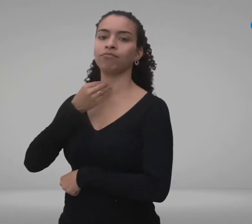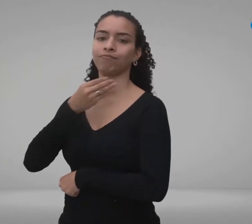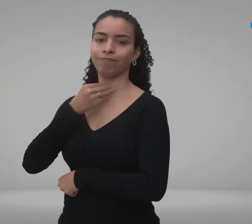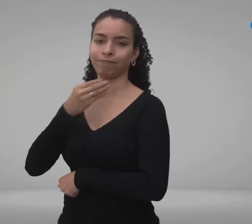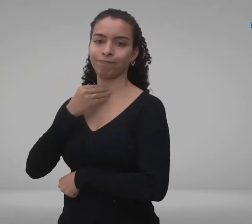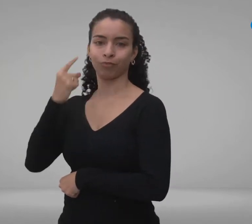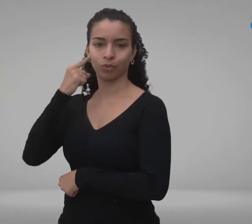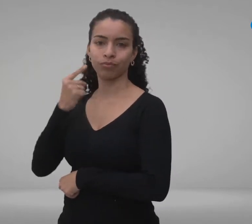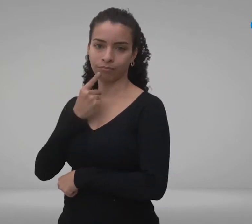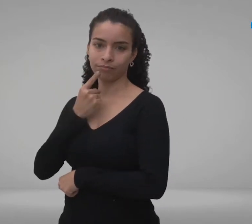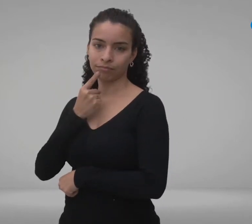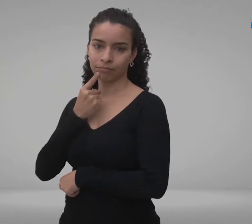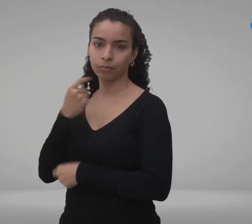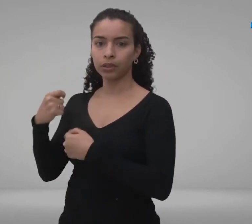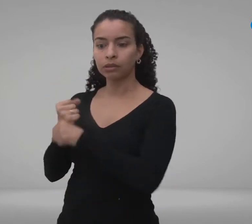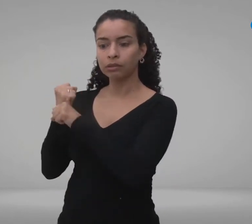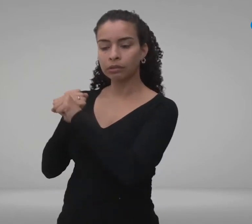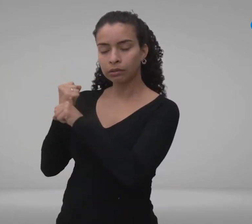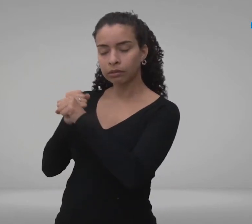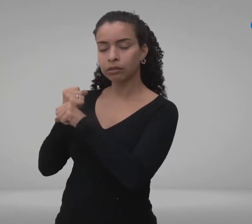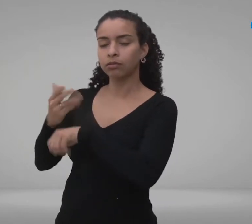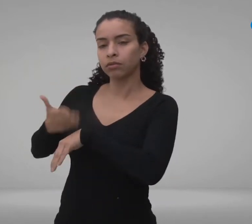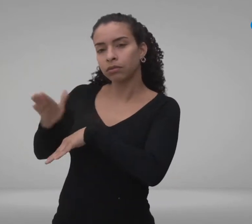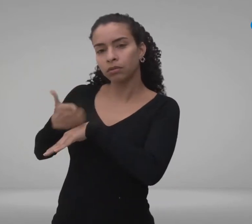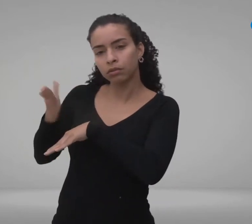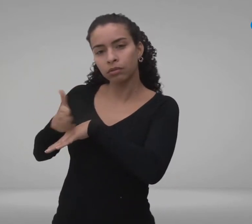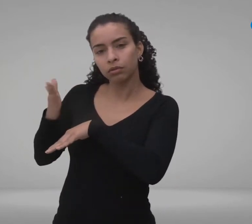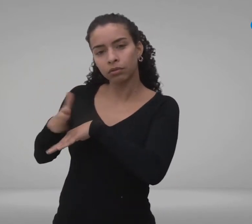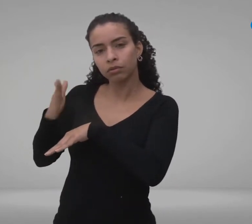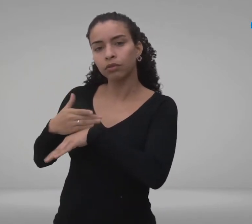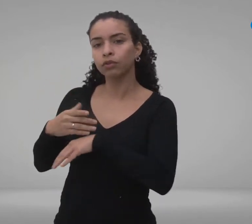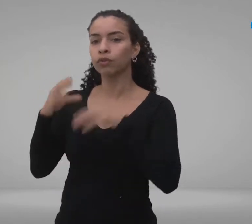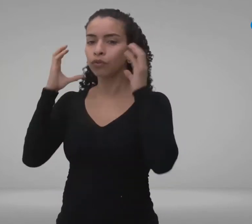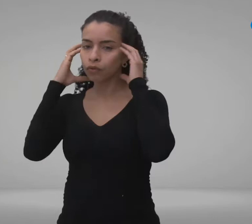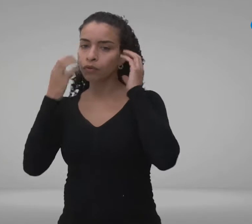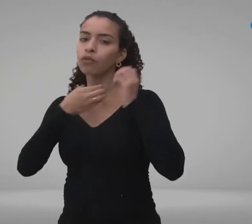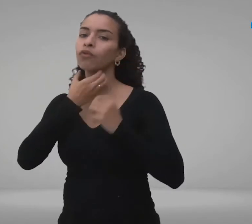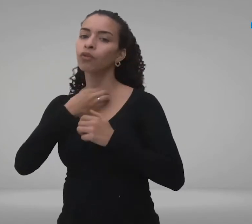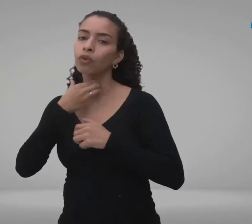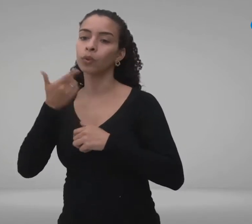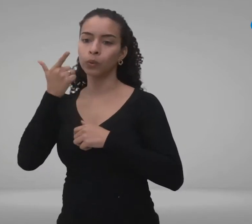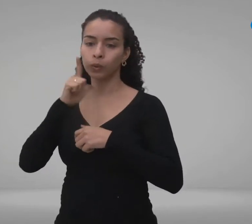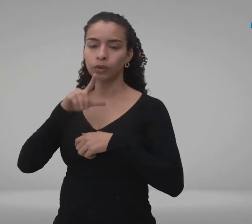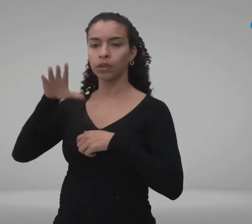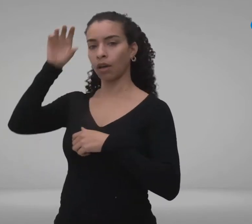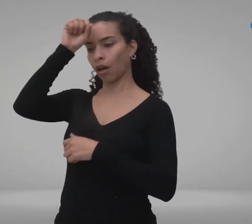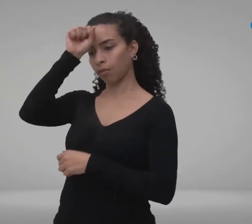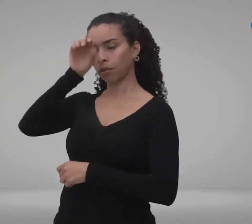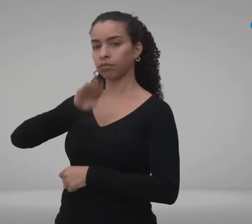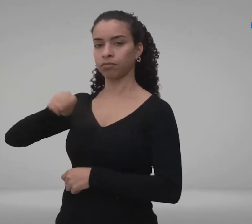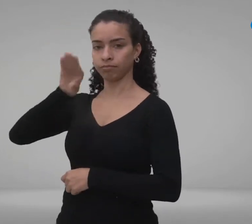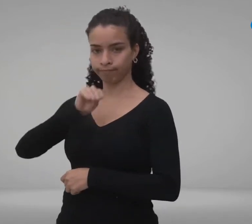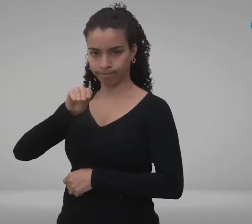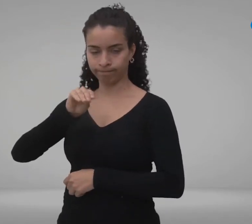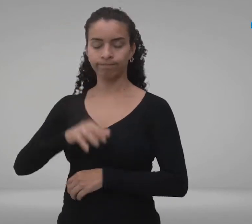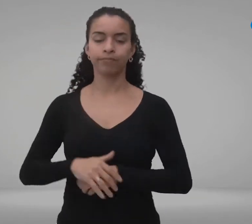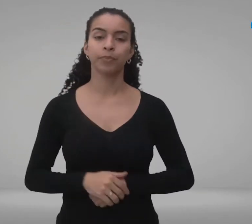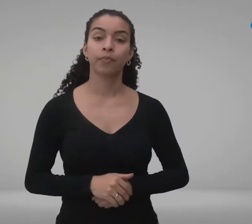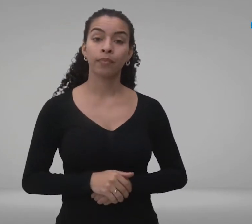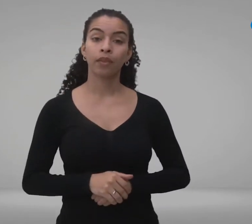muito tempo de treinamento vocal, fonológico, para conseguir desenvolver a fala. A língua